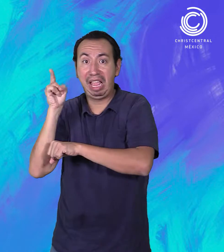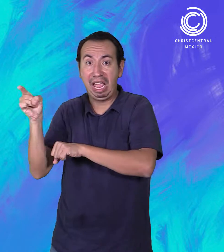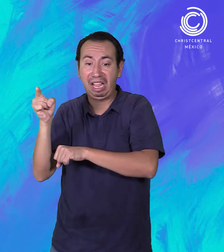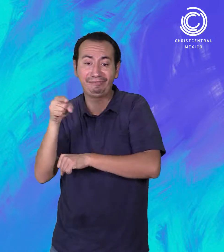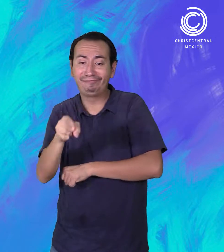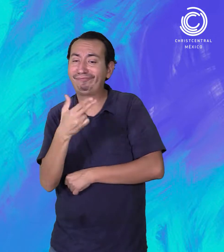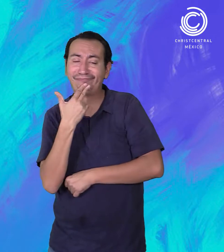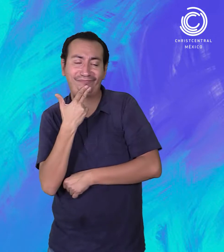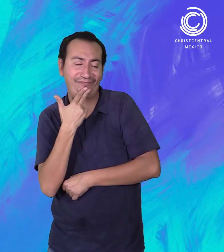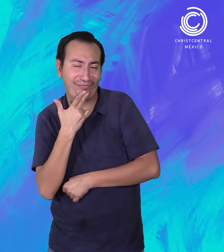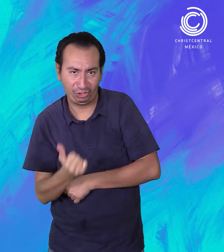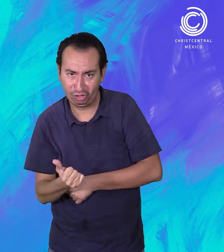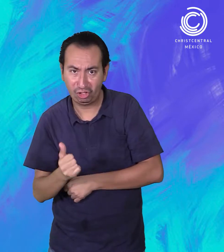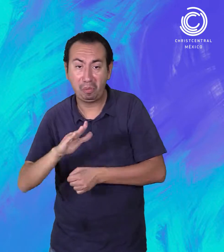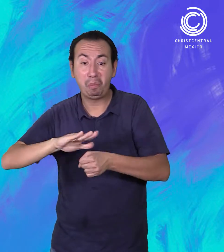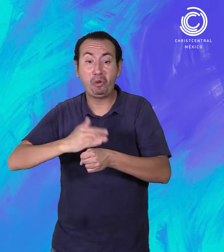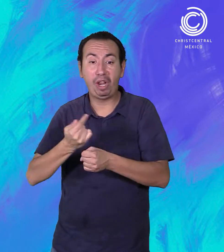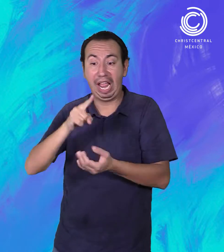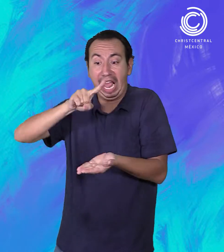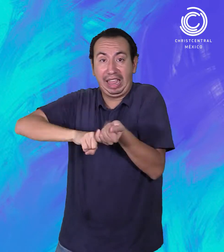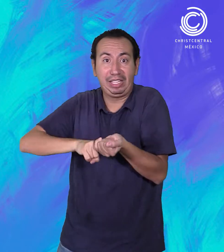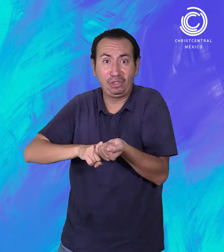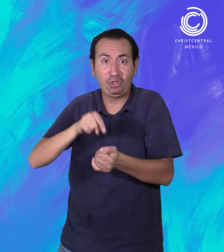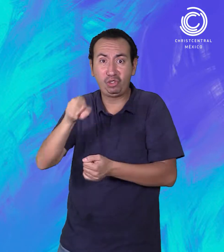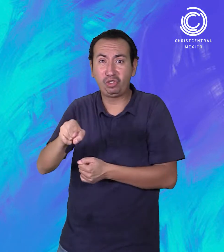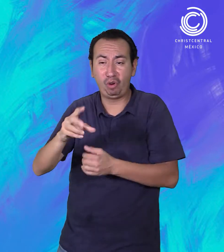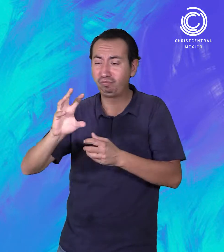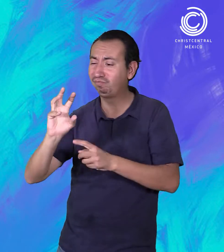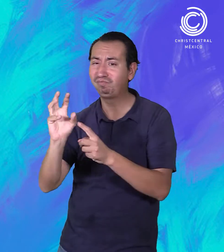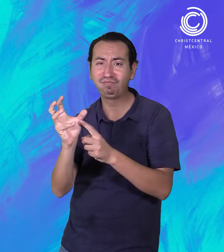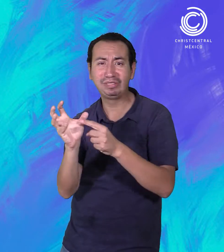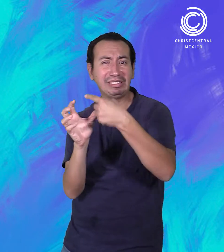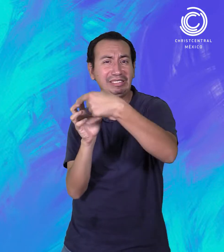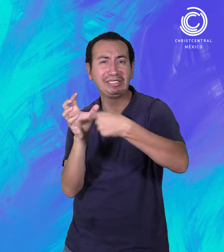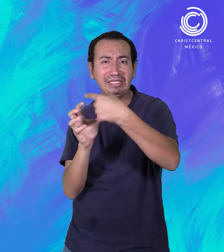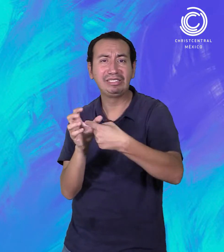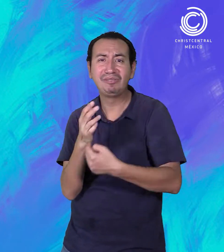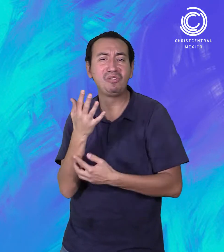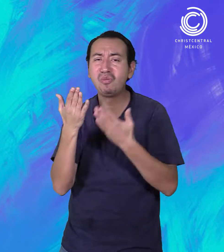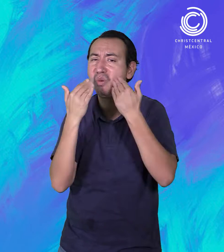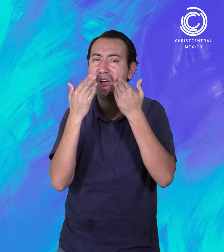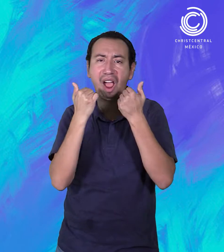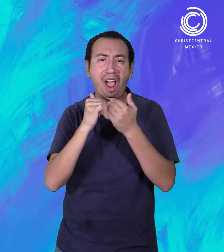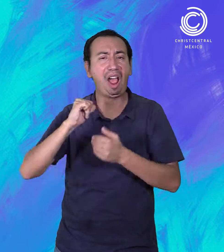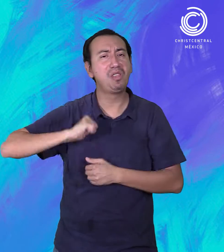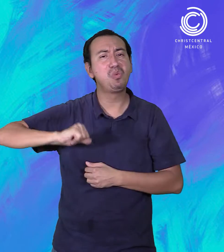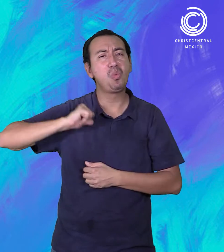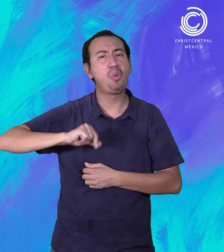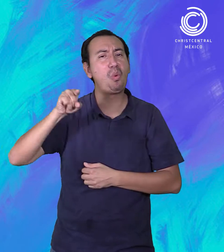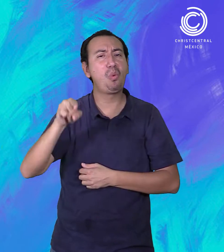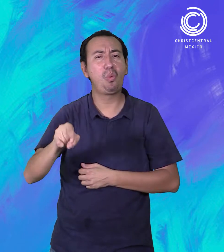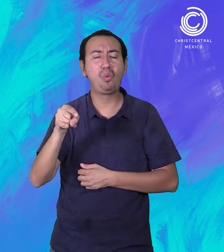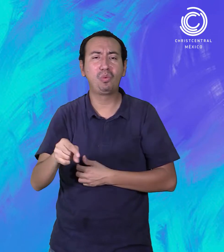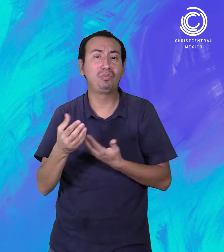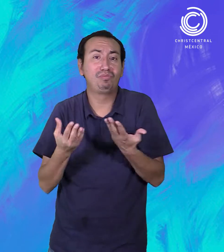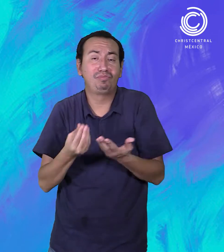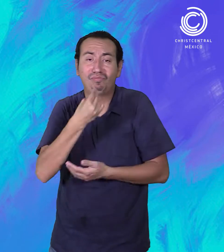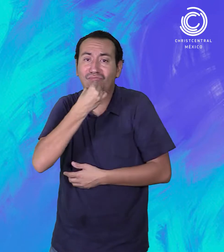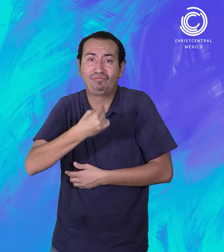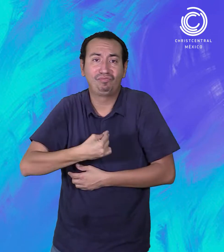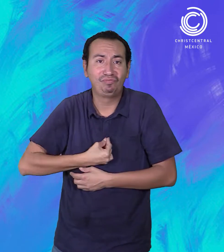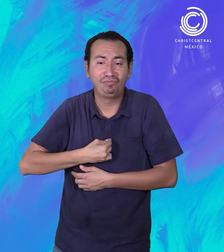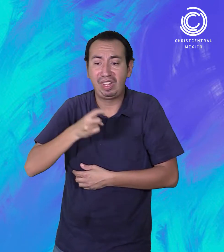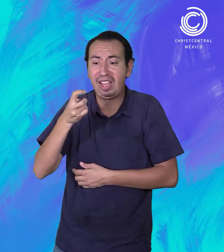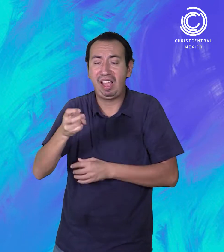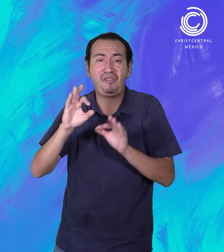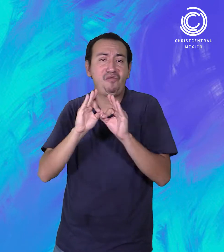que ya no hay solución, porque el magnetrón ya no se vende, ya no hay magnetrones de ese estilo